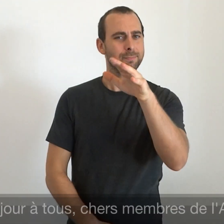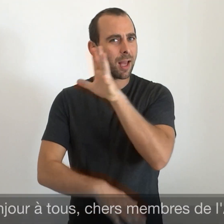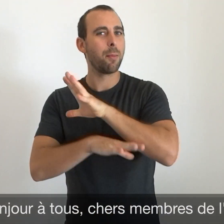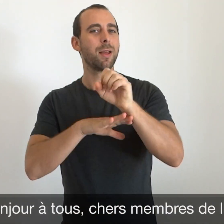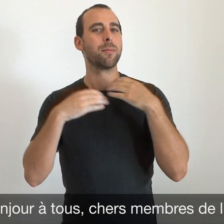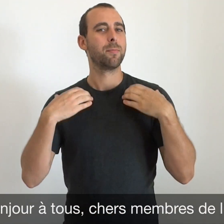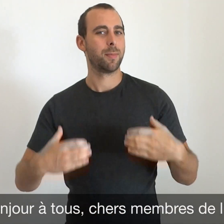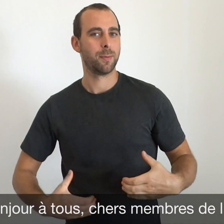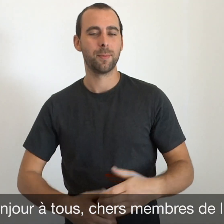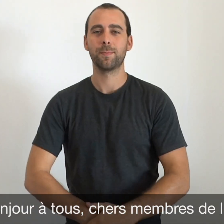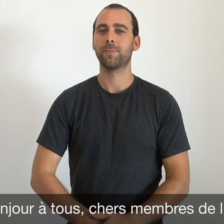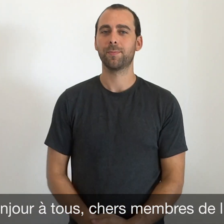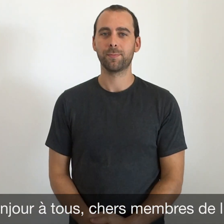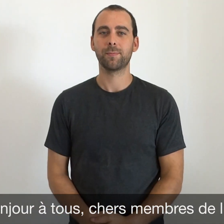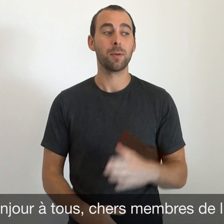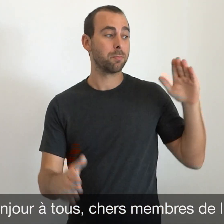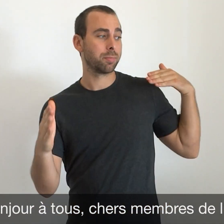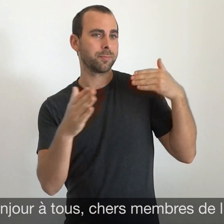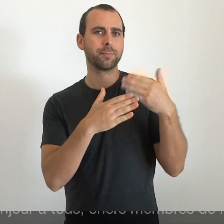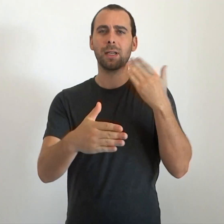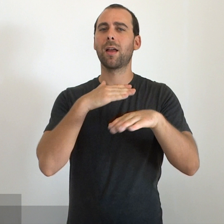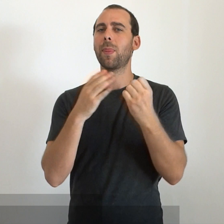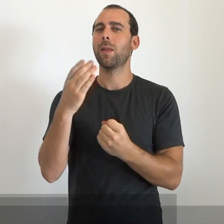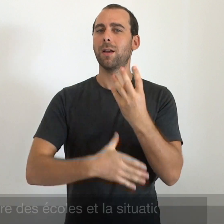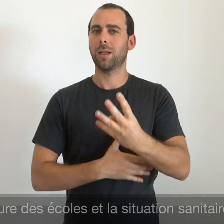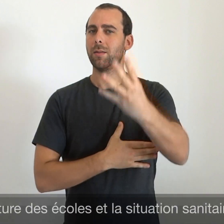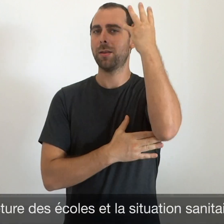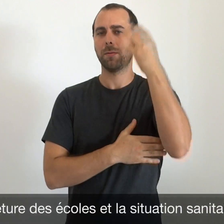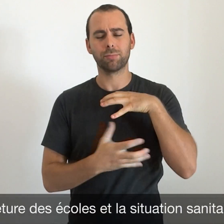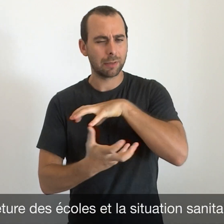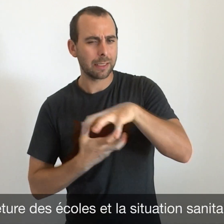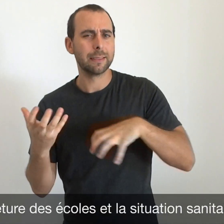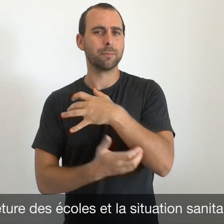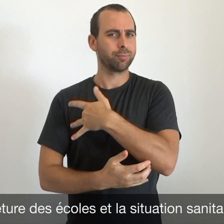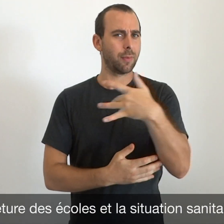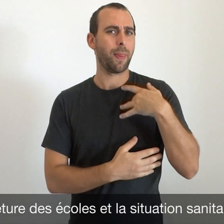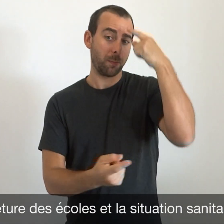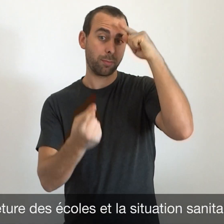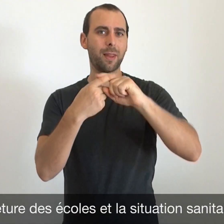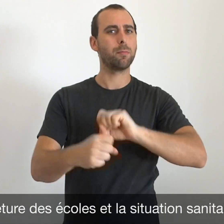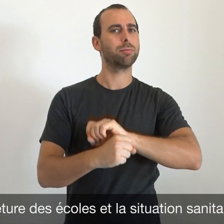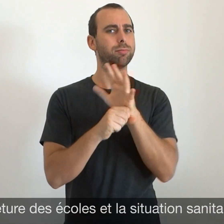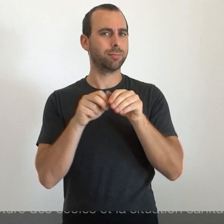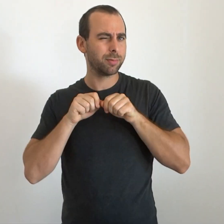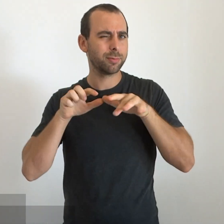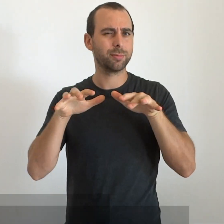Bonjour à tous, chers membres de l'APS. La fermeture des écoles et la situation sanitaire actuelle de